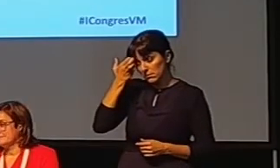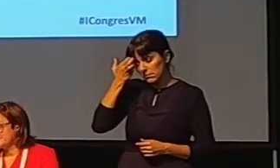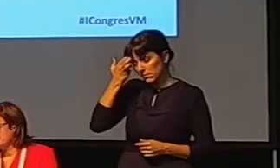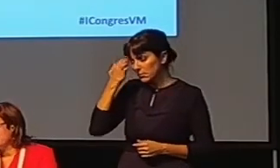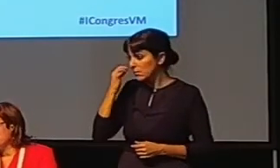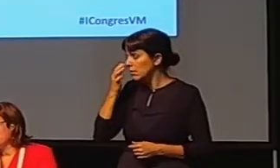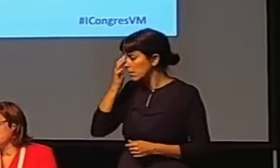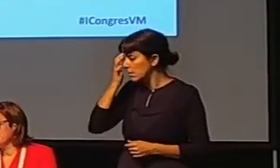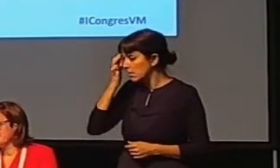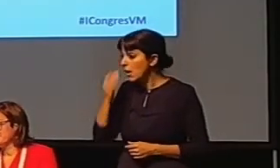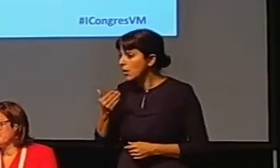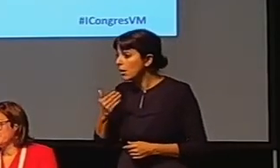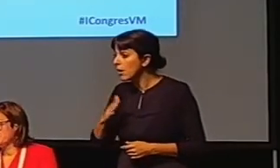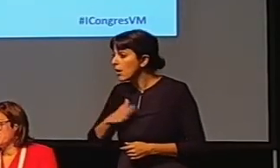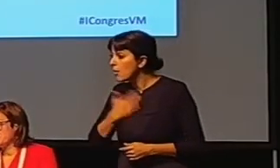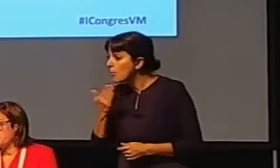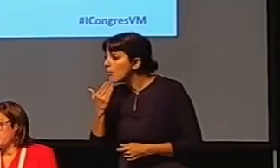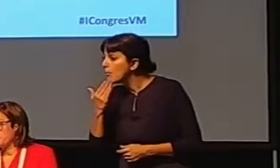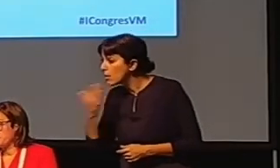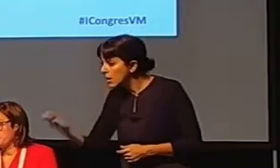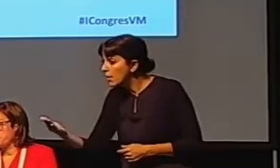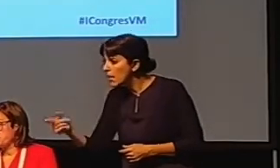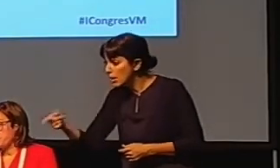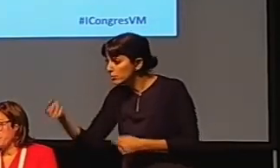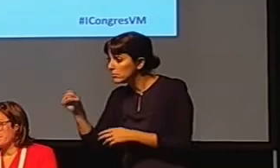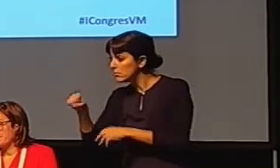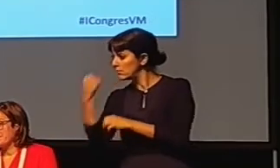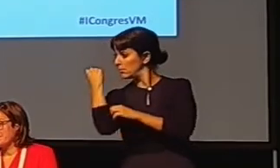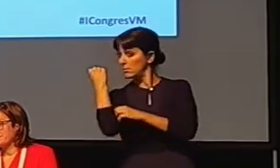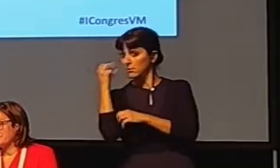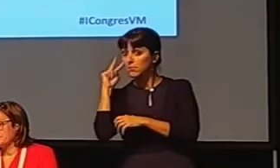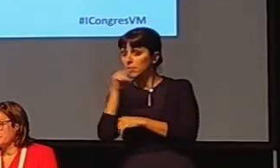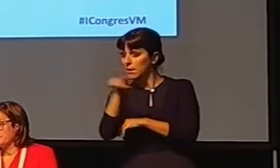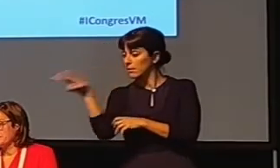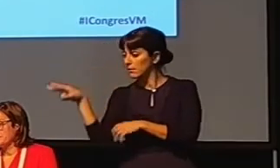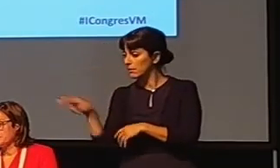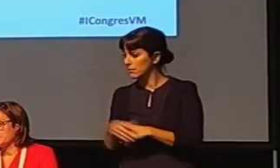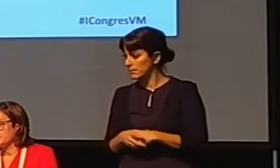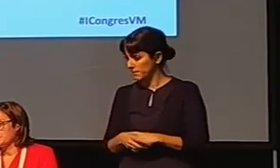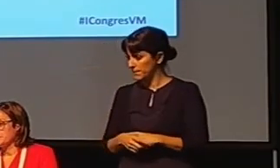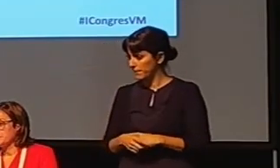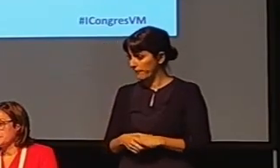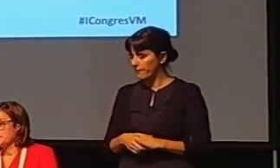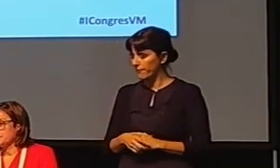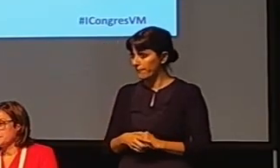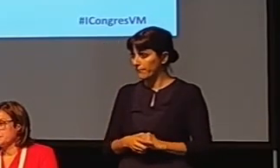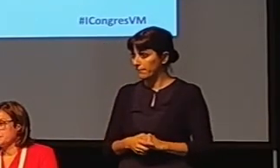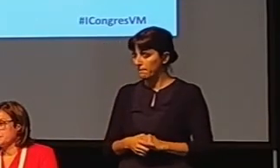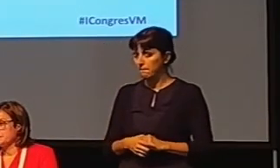Et puc demanar una cosa, Laura? Et pots girar? Sí?